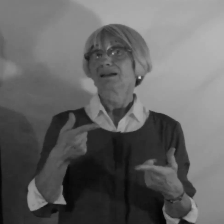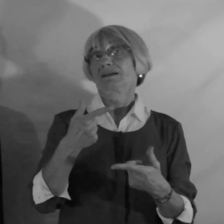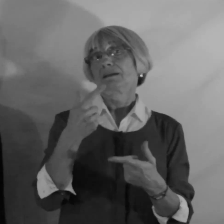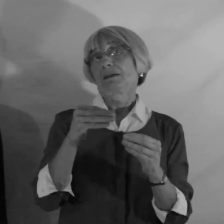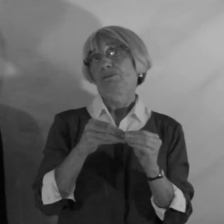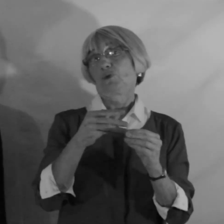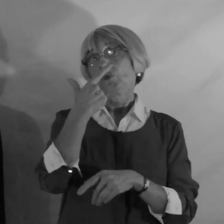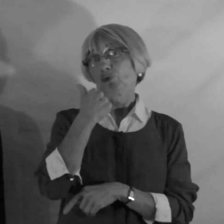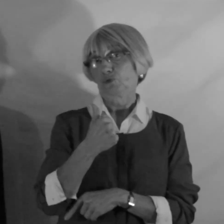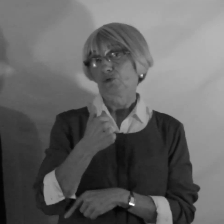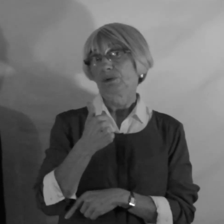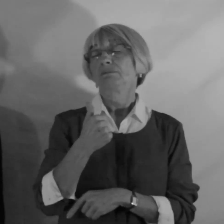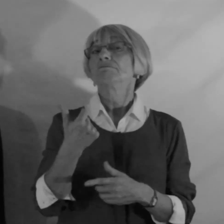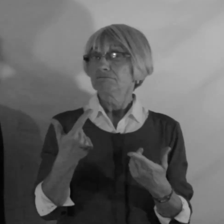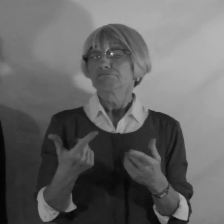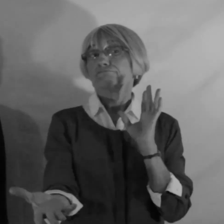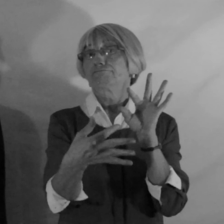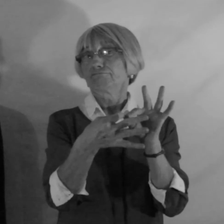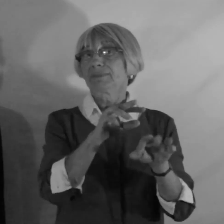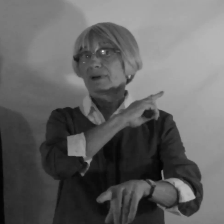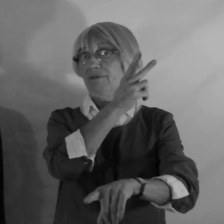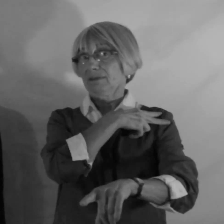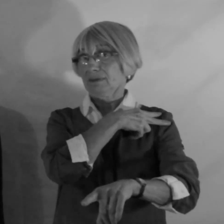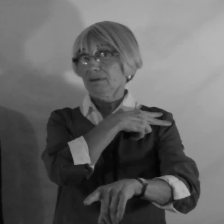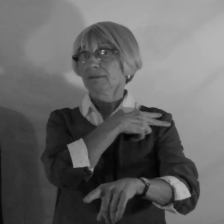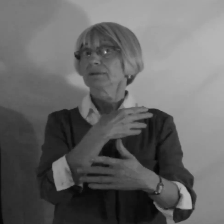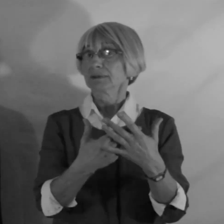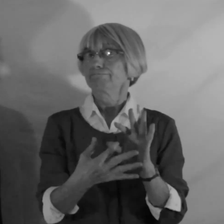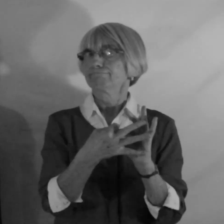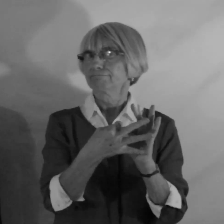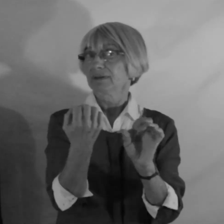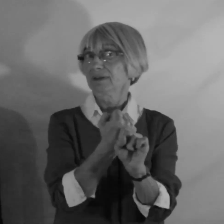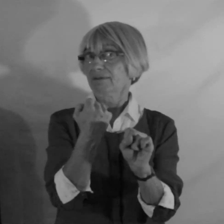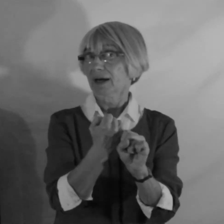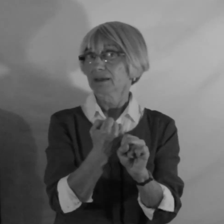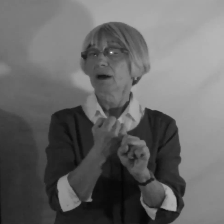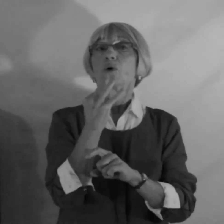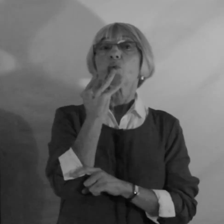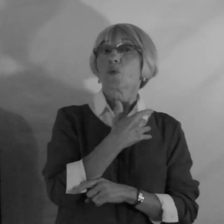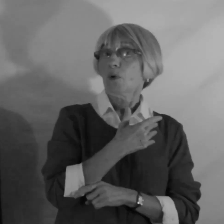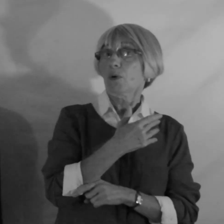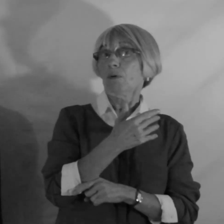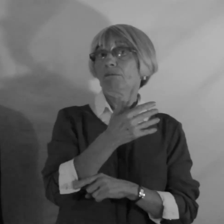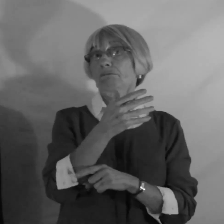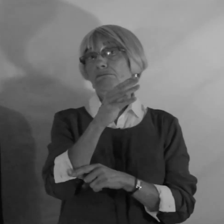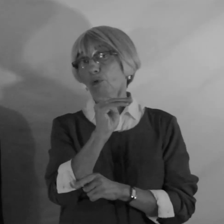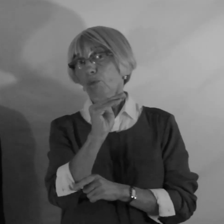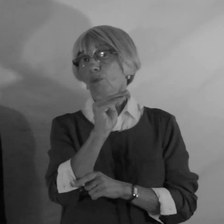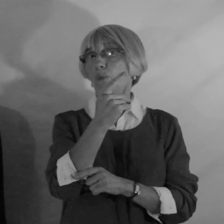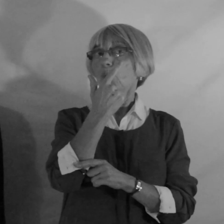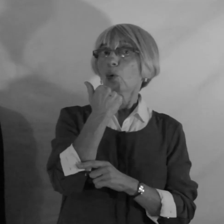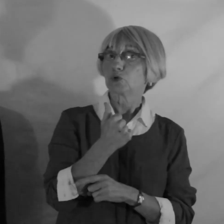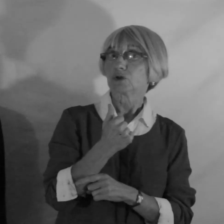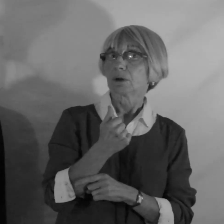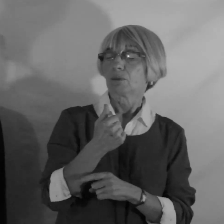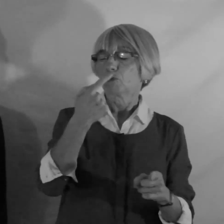sourd. Après des poèmes sur la couleur rouge et la couleur bleue, aborder la notion du blanc et du noir